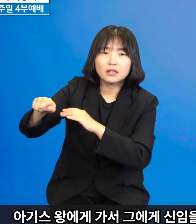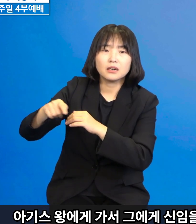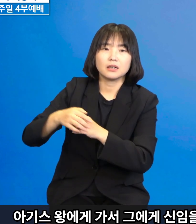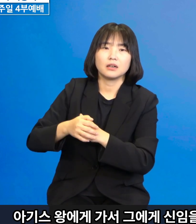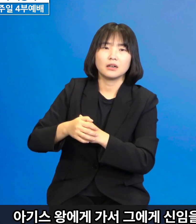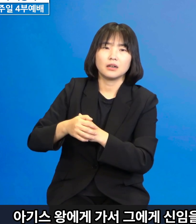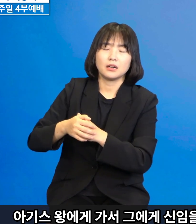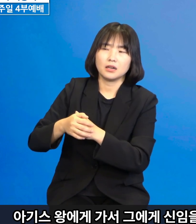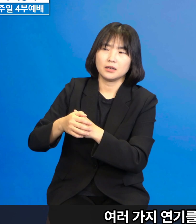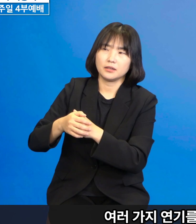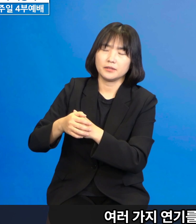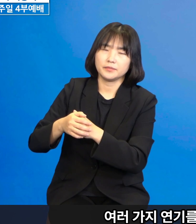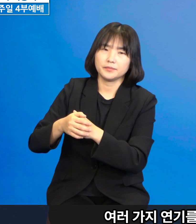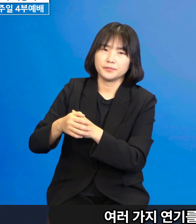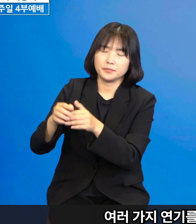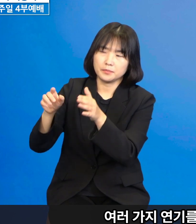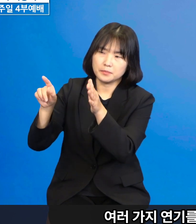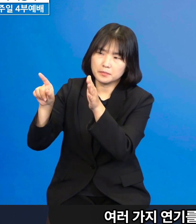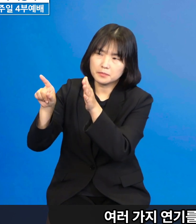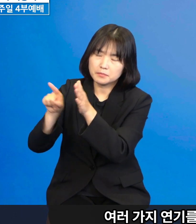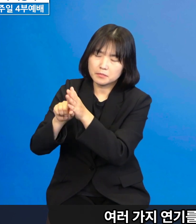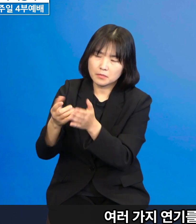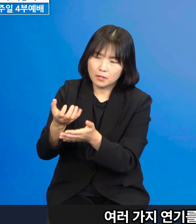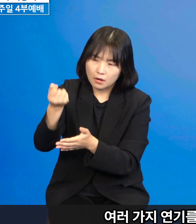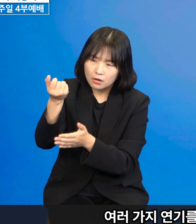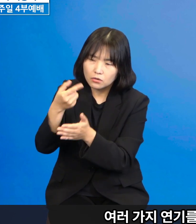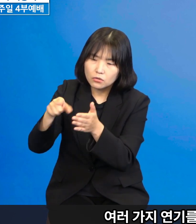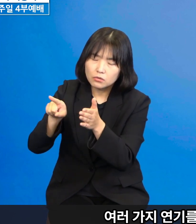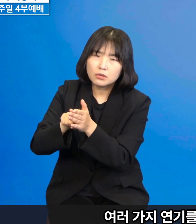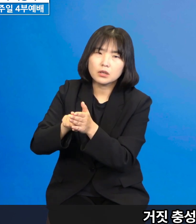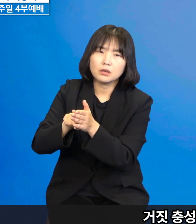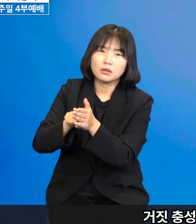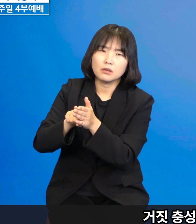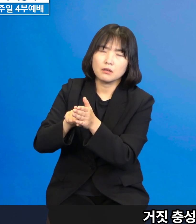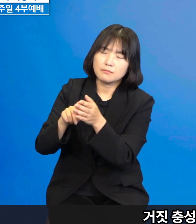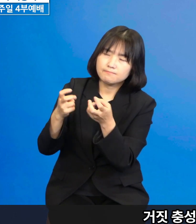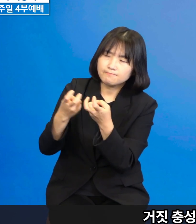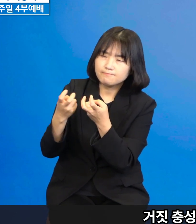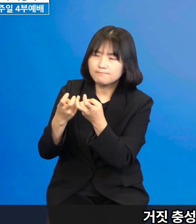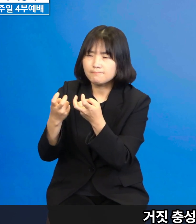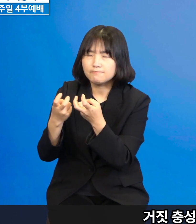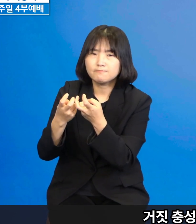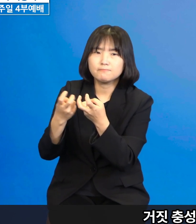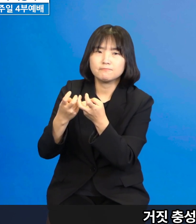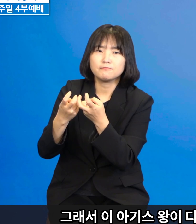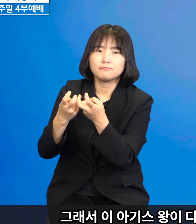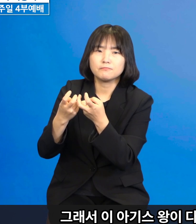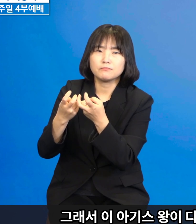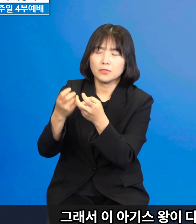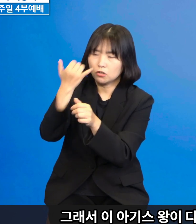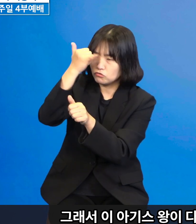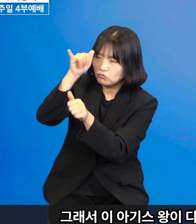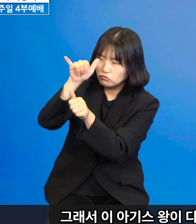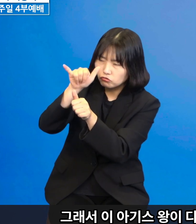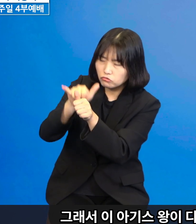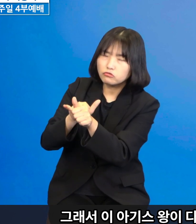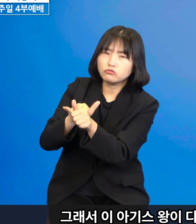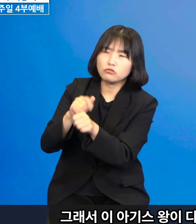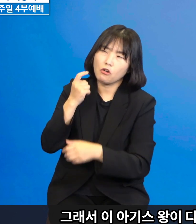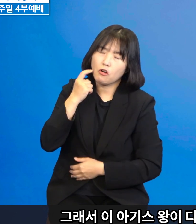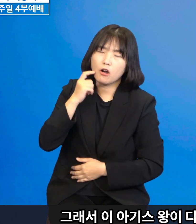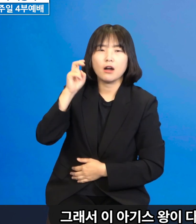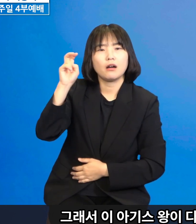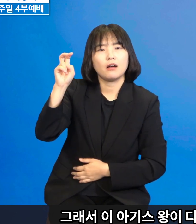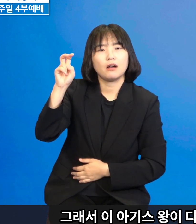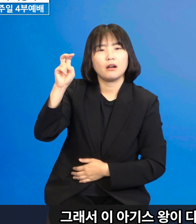방법을 썼을 겁니다. 여러 가지 연기를 했을지도 모르겠어요. 거짓 충성을 했을 겁니다. 그래서 이 아기스 왕이